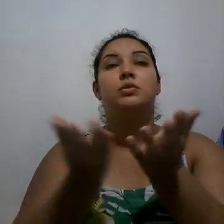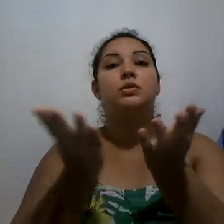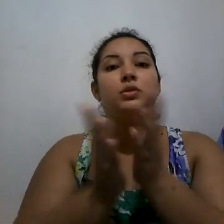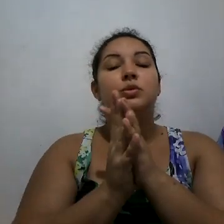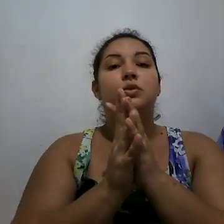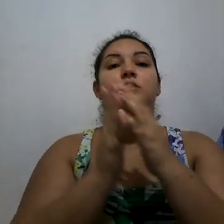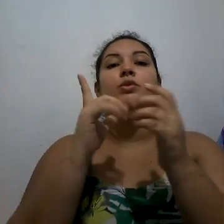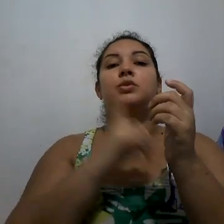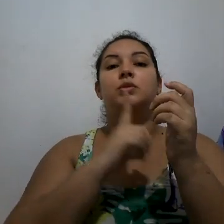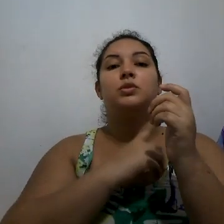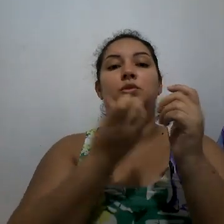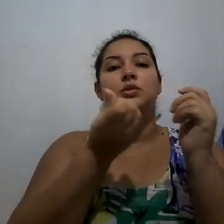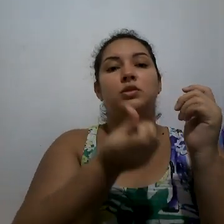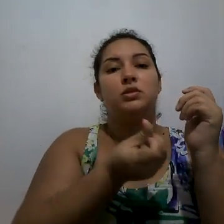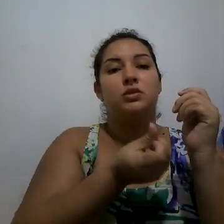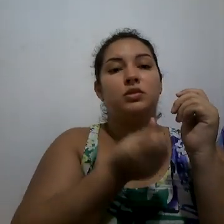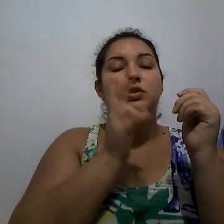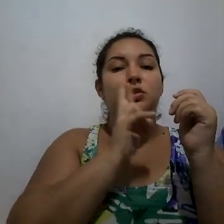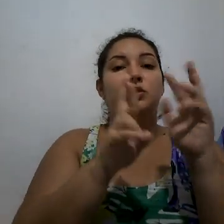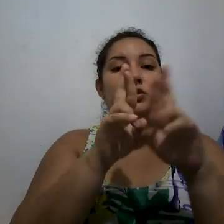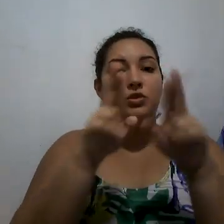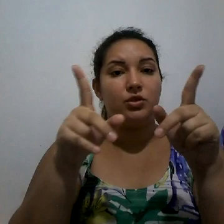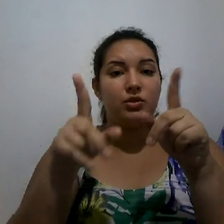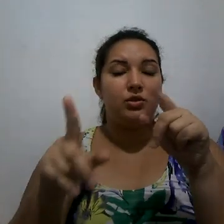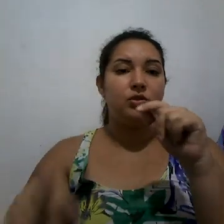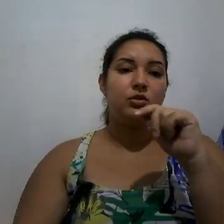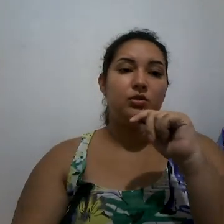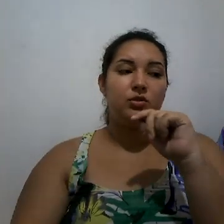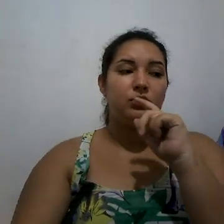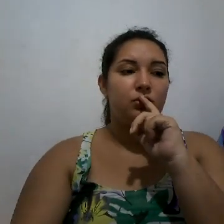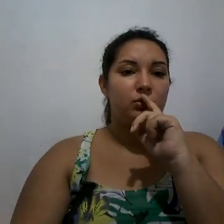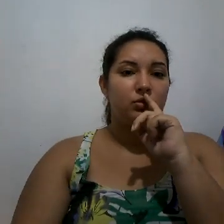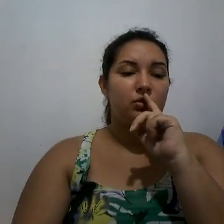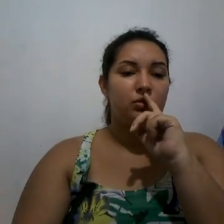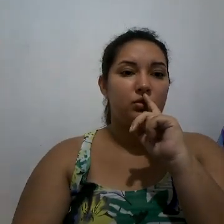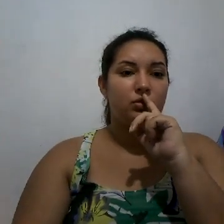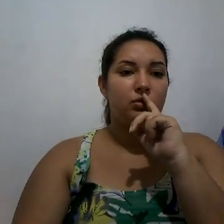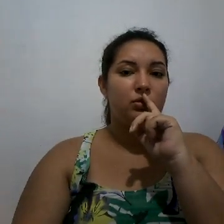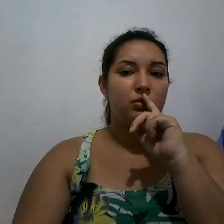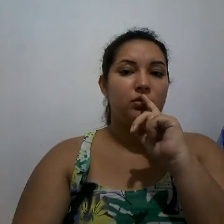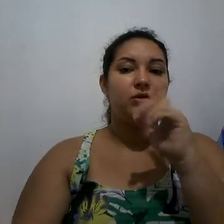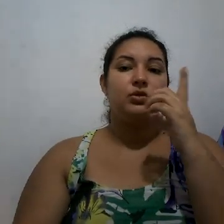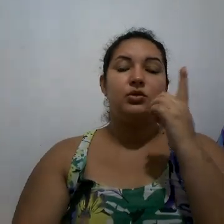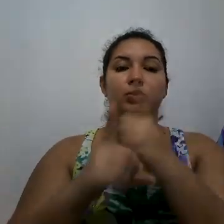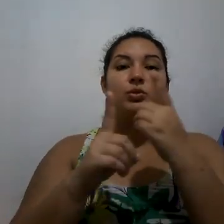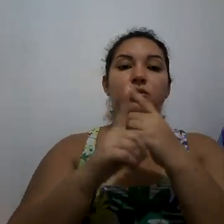que eu vou saber o resultado? E aí, olha, a gente achou desde 19,2